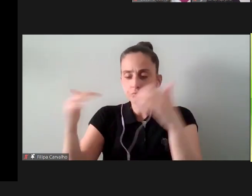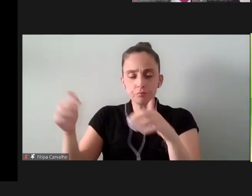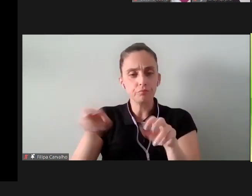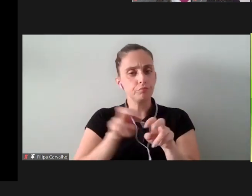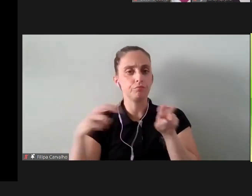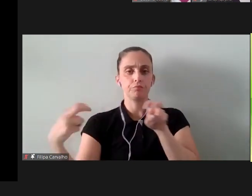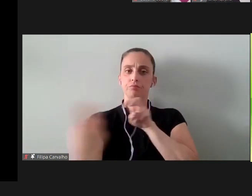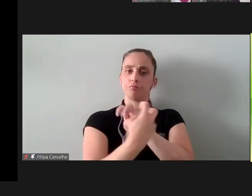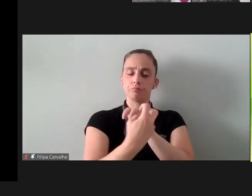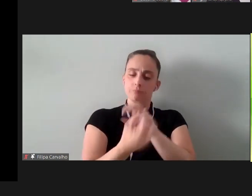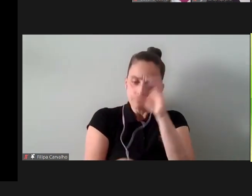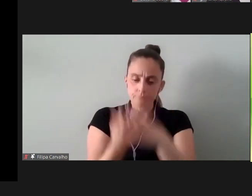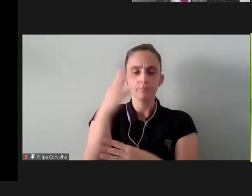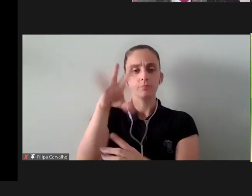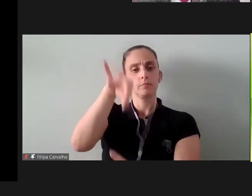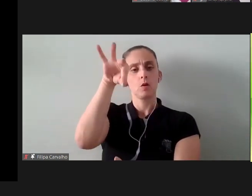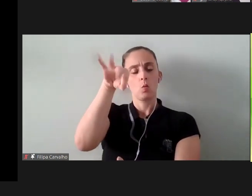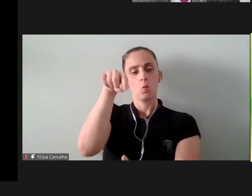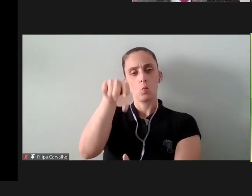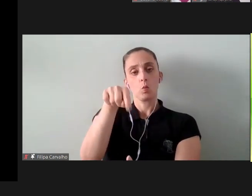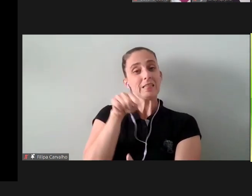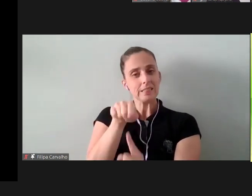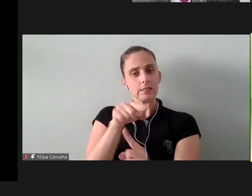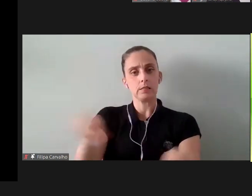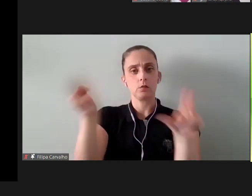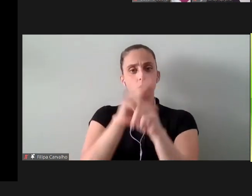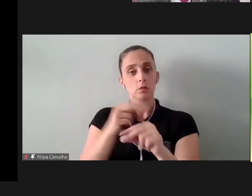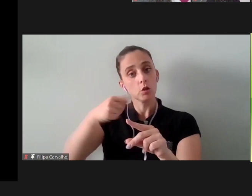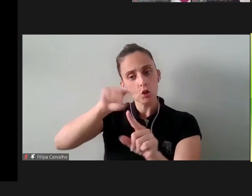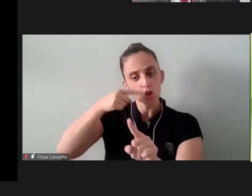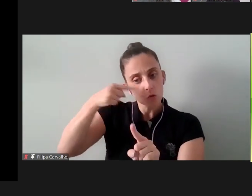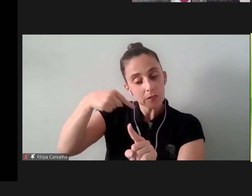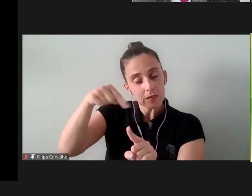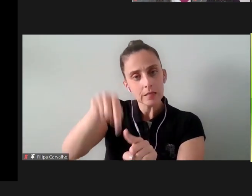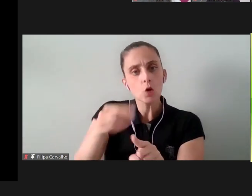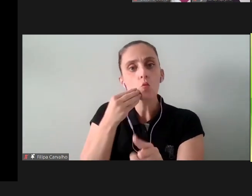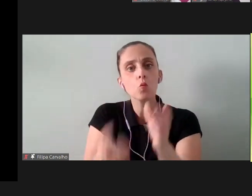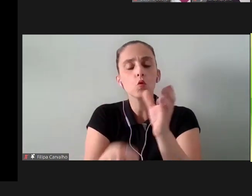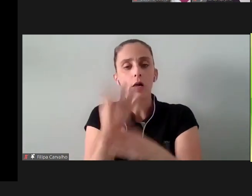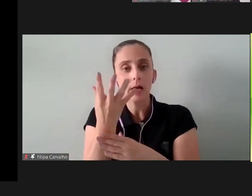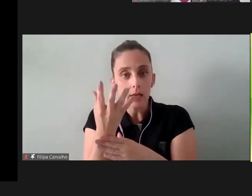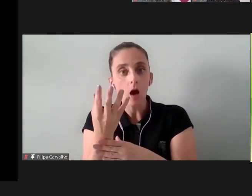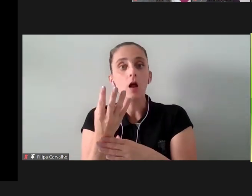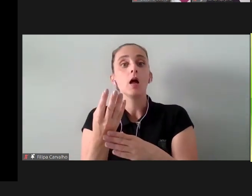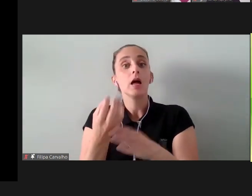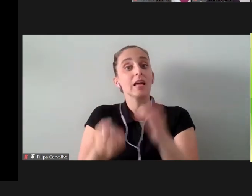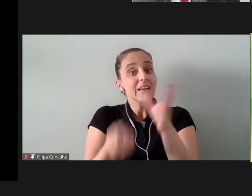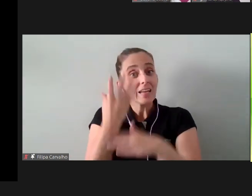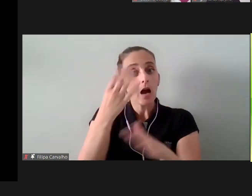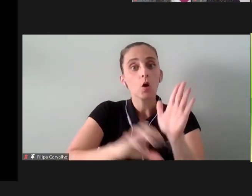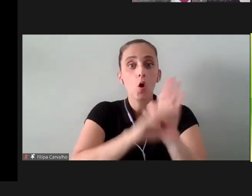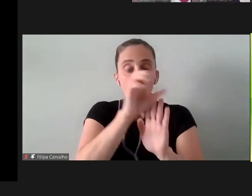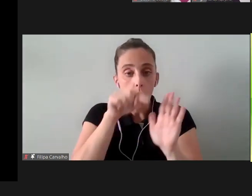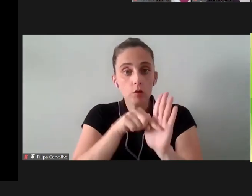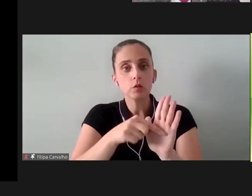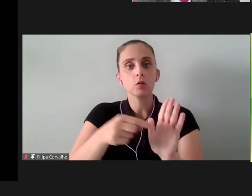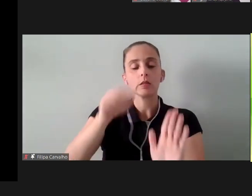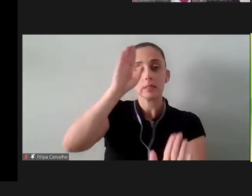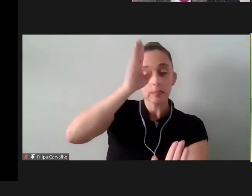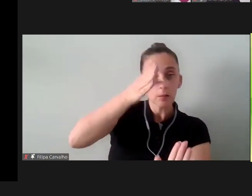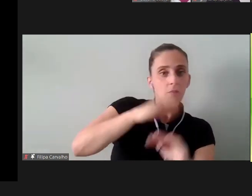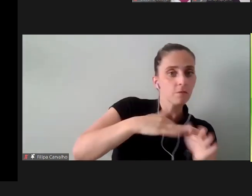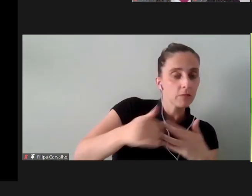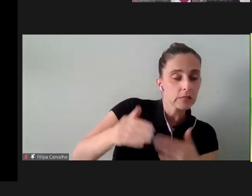nos especializamos é neste processo de construção. Onde nos especializamos é precisamente na criação de condições para que o saber e o saber